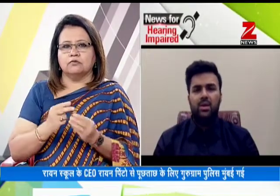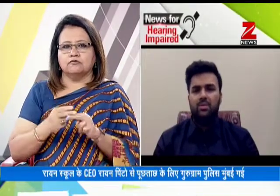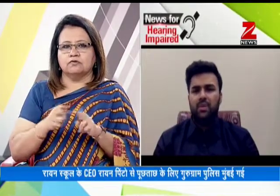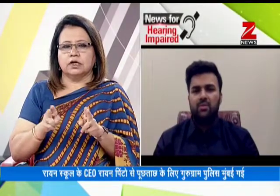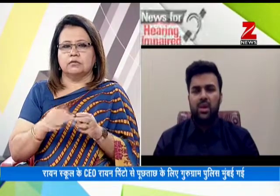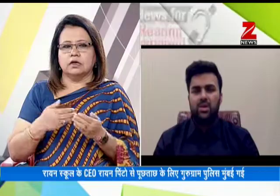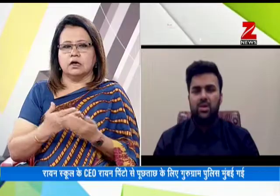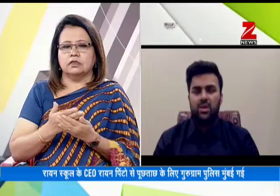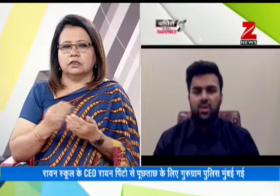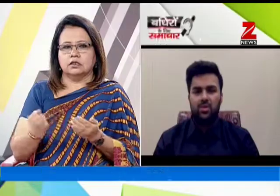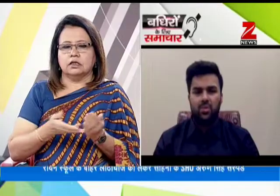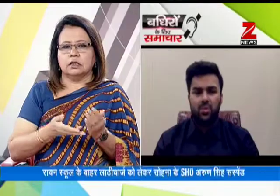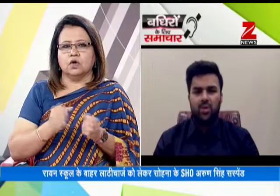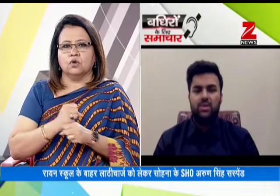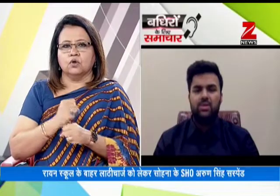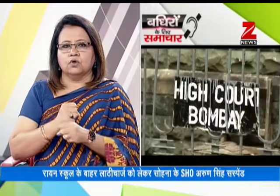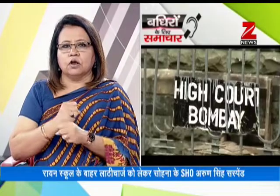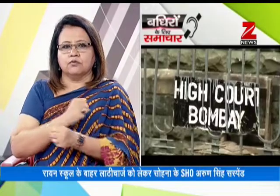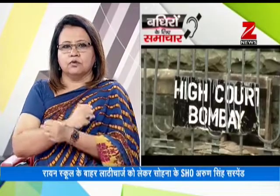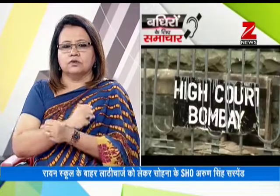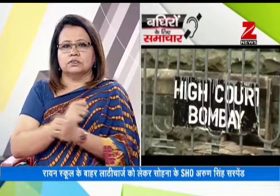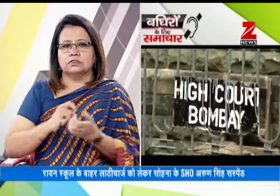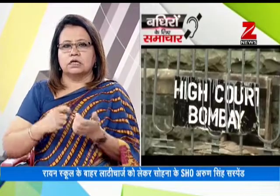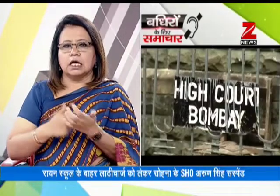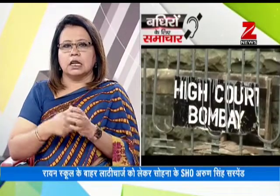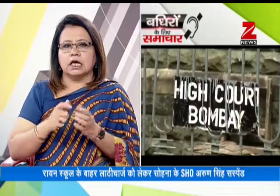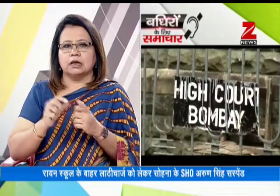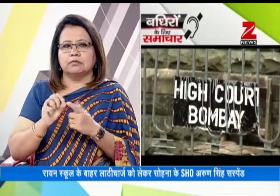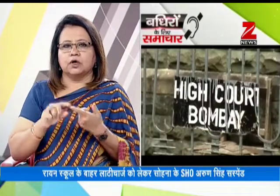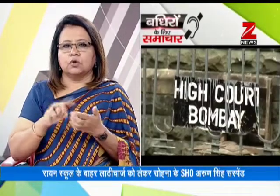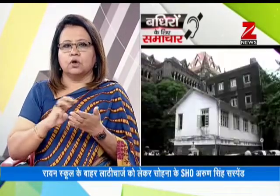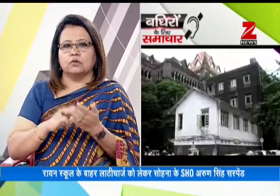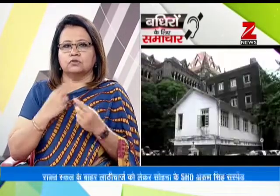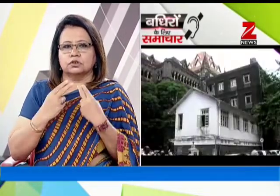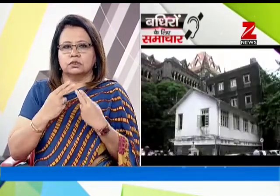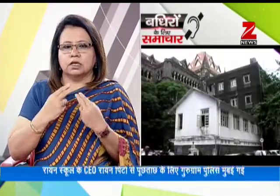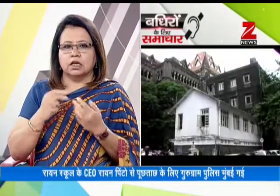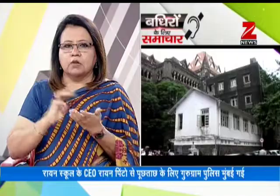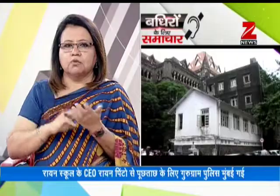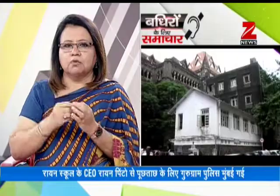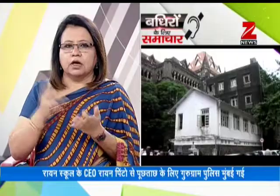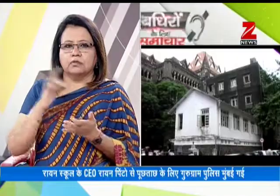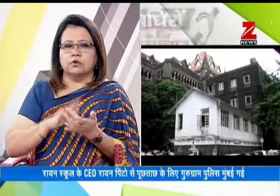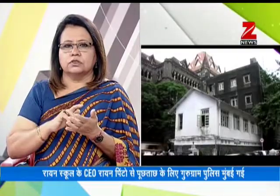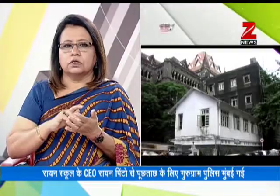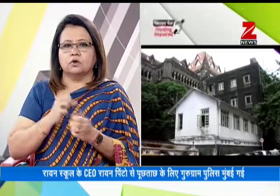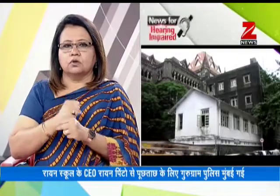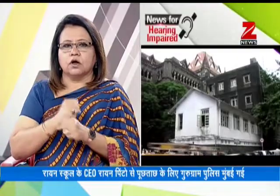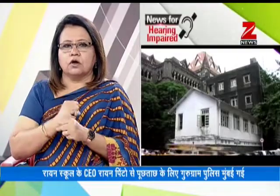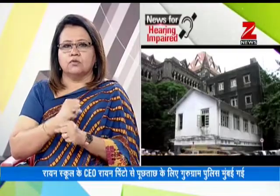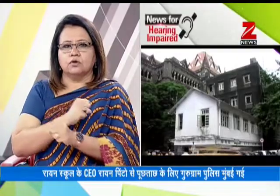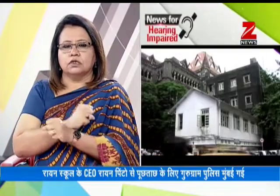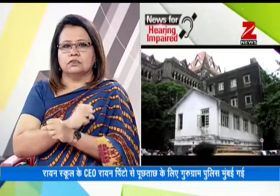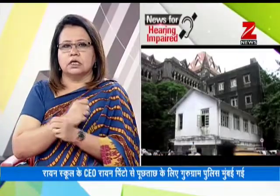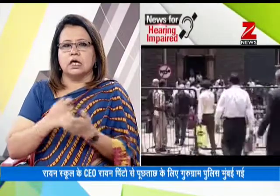है। इस बीच गुरुग्राम पुलिस की टीम रायन पिंटो से पूछताछ करने के लिए मुंबई पहुंच गई है। गुरुग्राम पुलिस